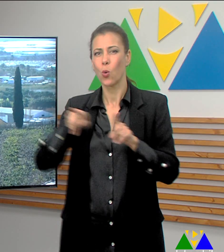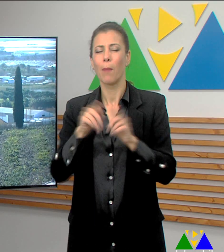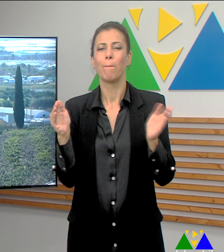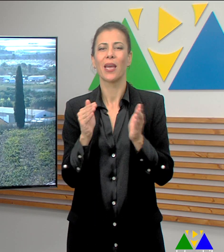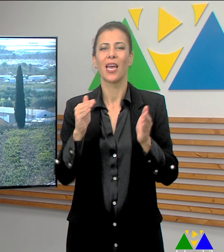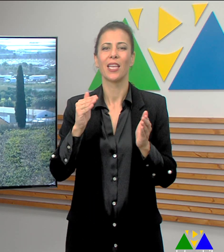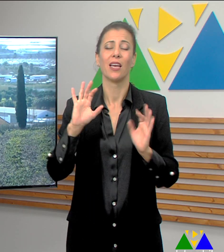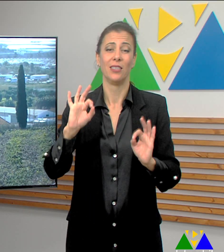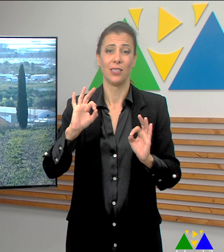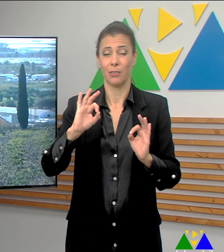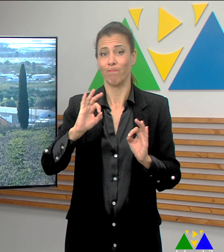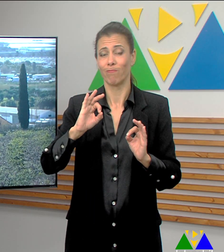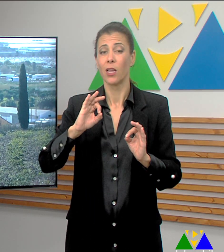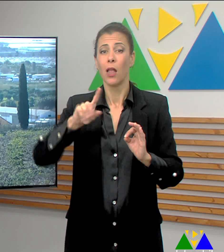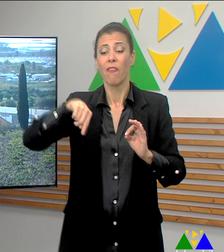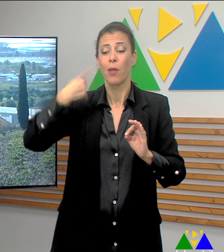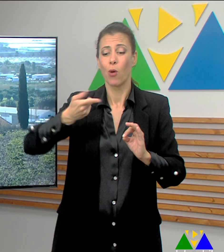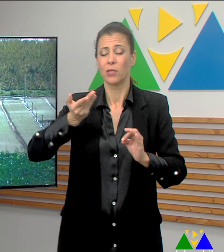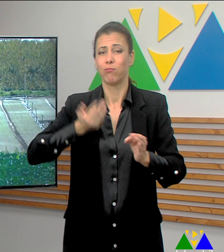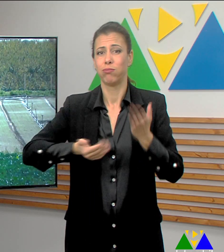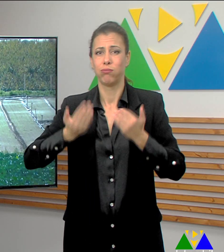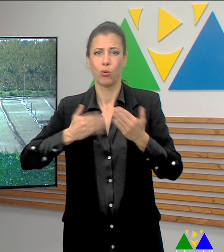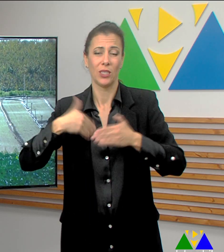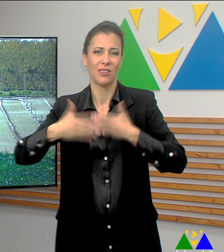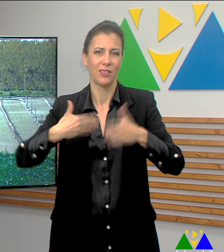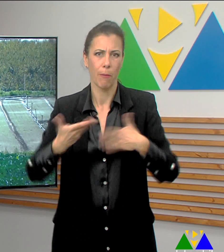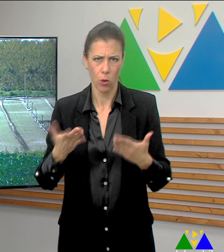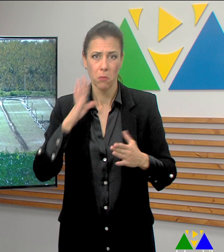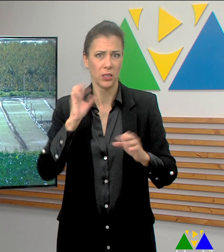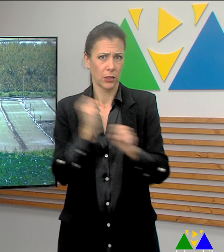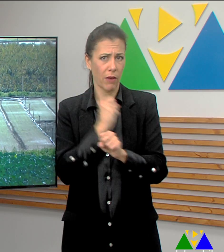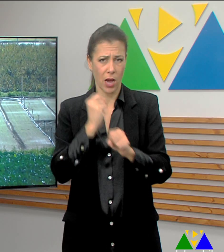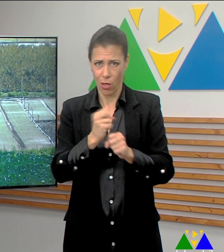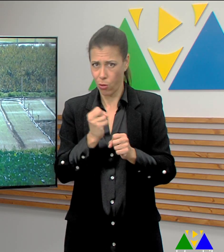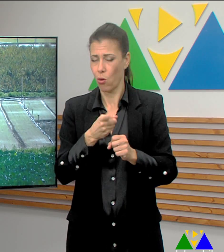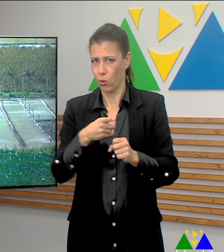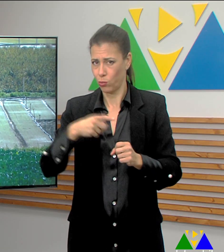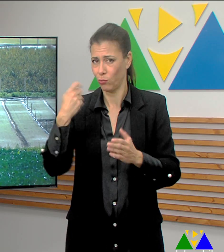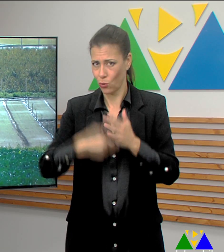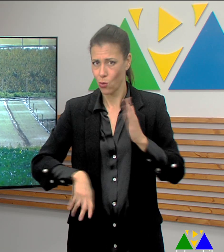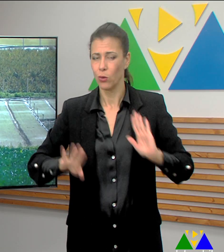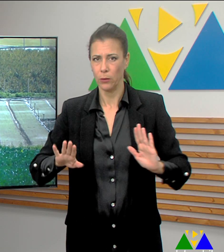con el paso del tiempo fueron desmontadas. Nos podemos imaginar también el trabajazo tremendo de desmontar,